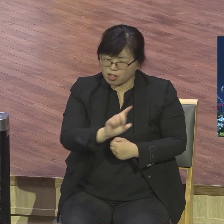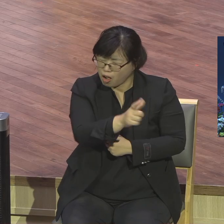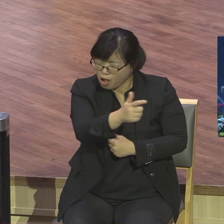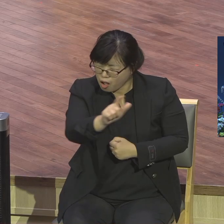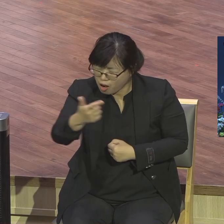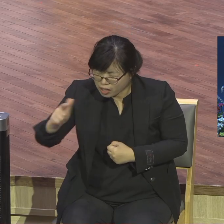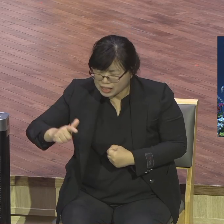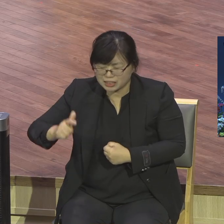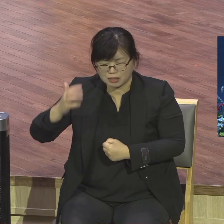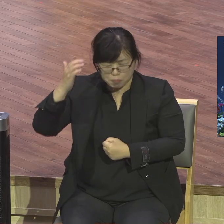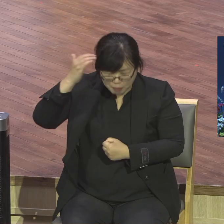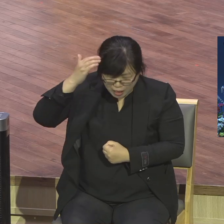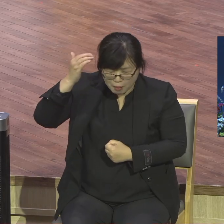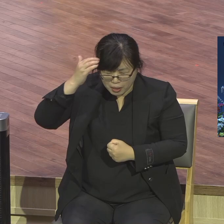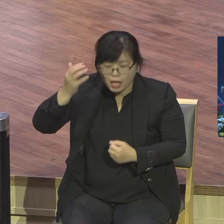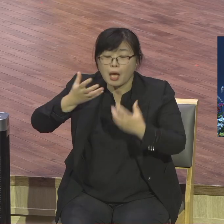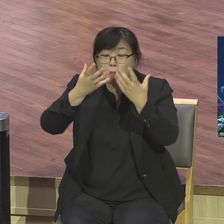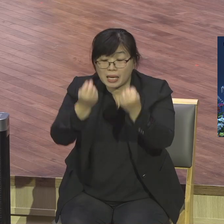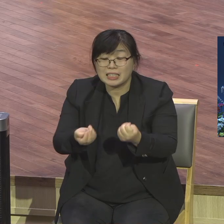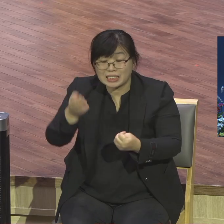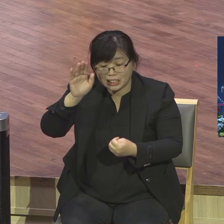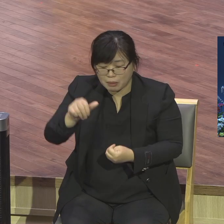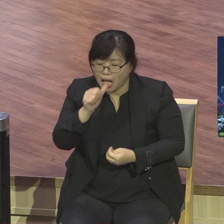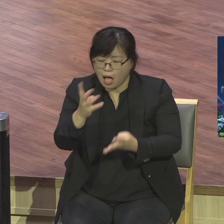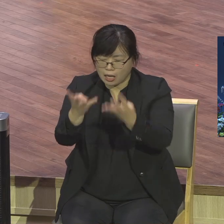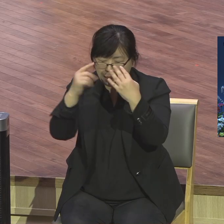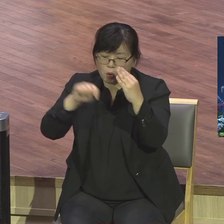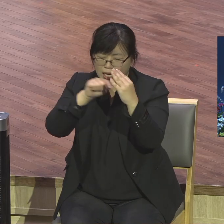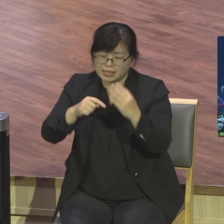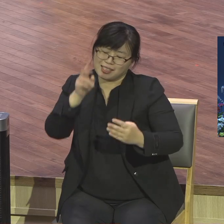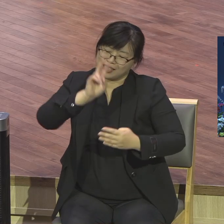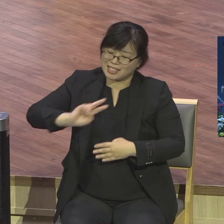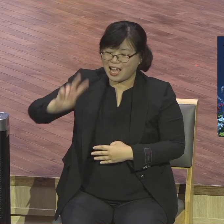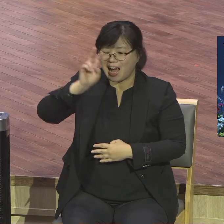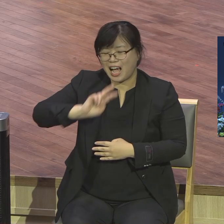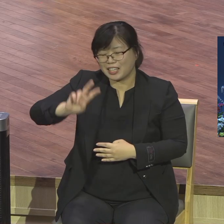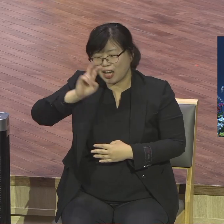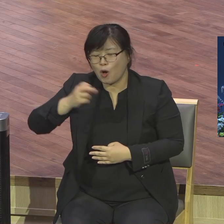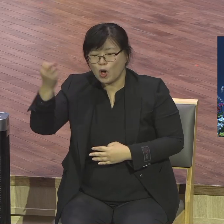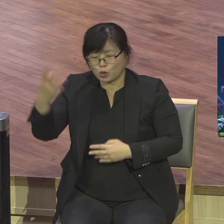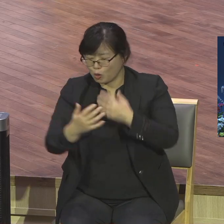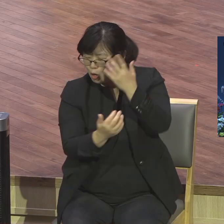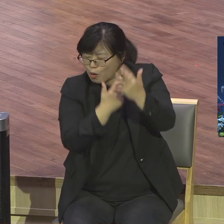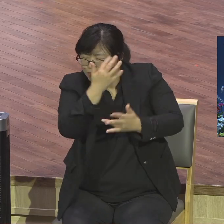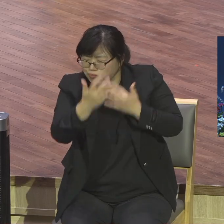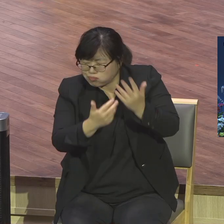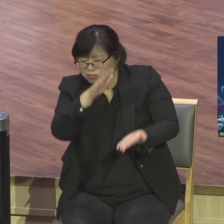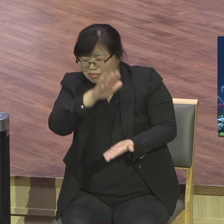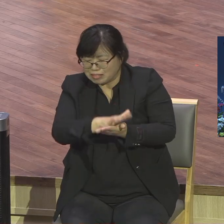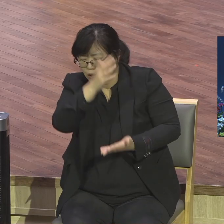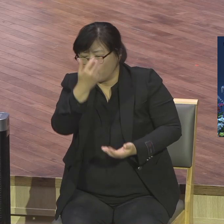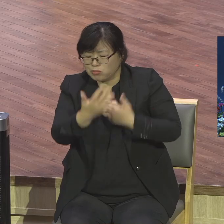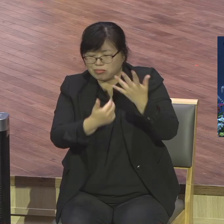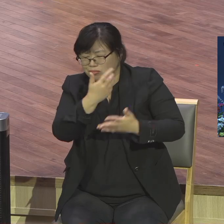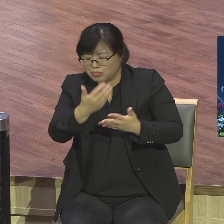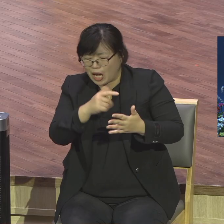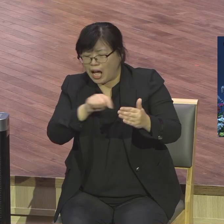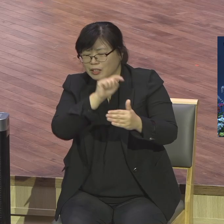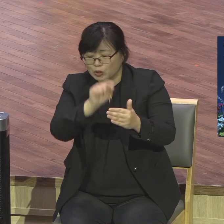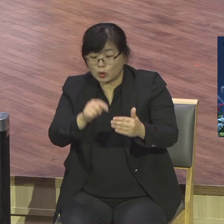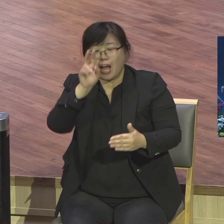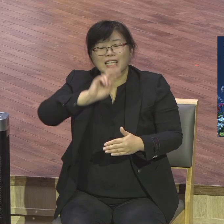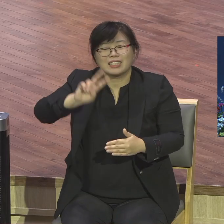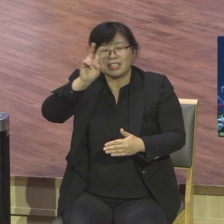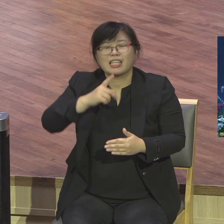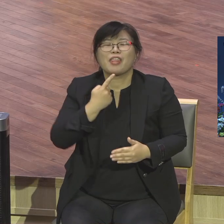불구하고 감옥에서도 찬양하고 불법 속에서도 하늘 예수님과 동행하므로 살아남은 이 주님의 은약 잡은